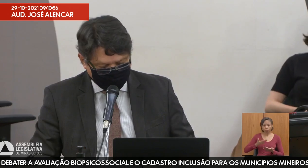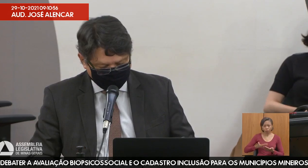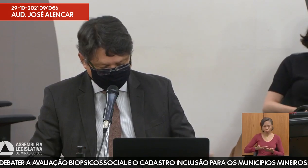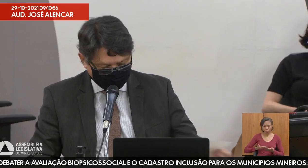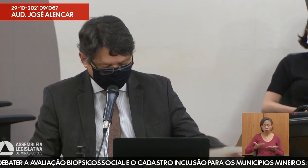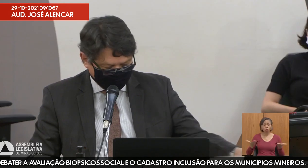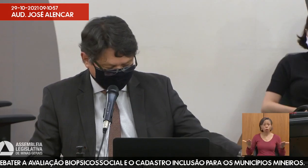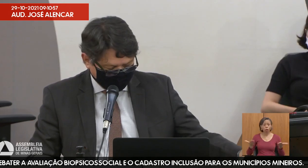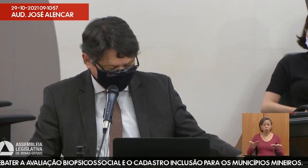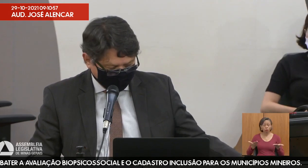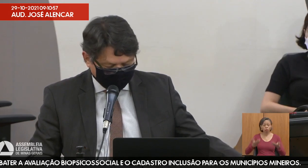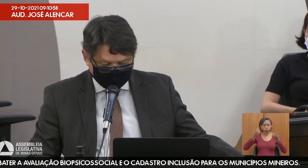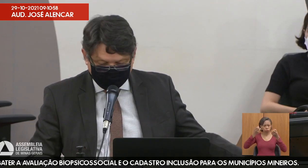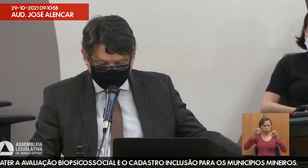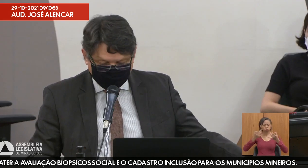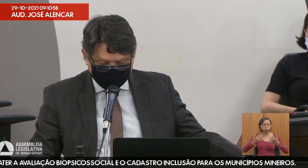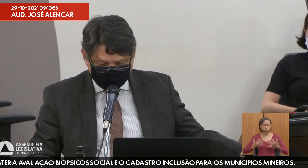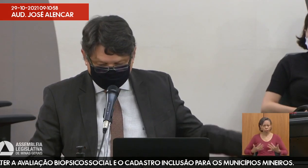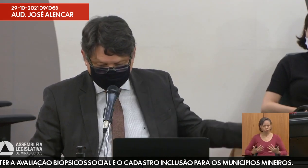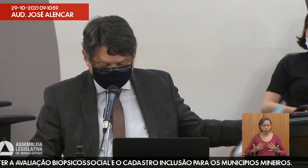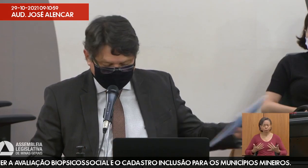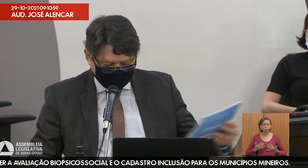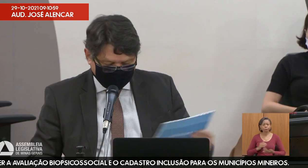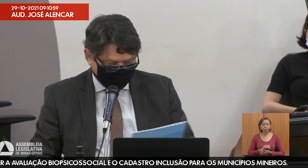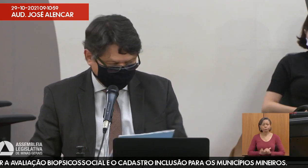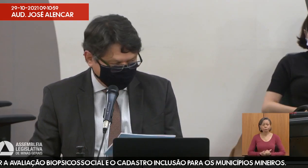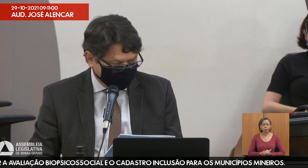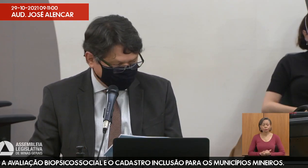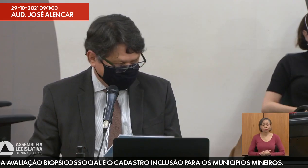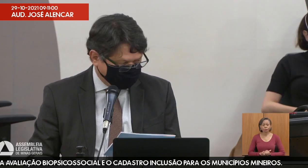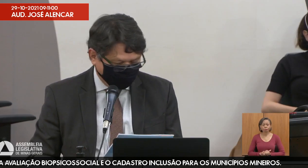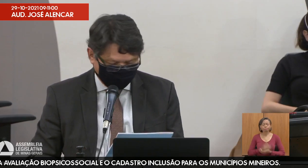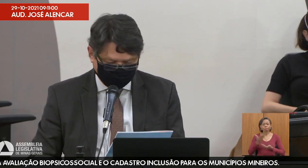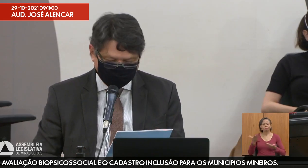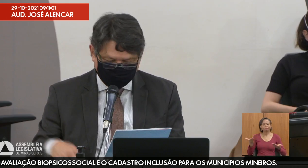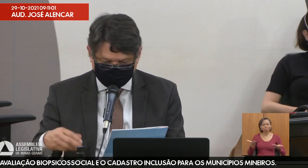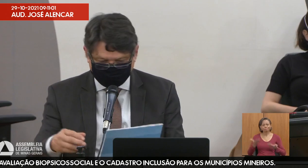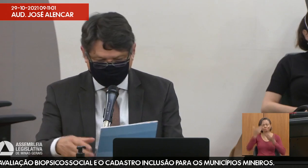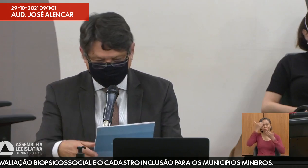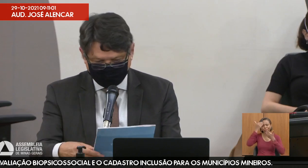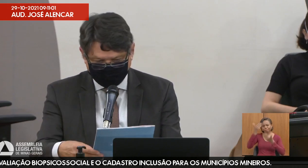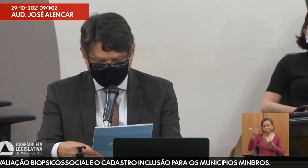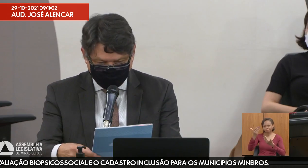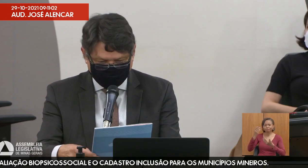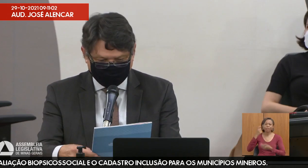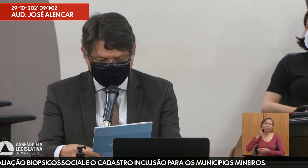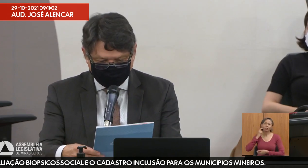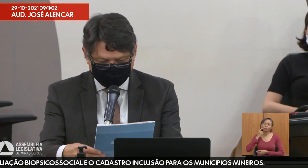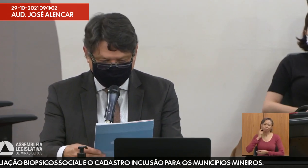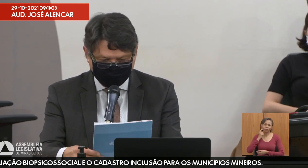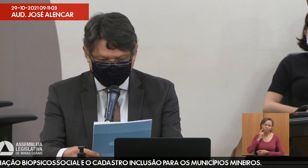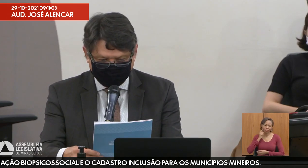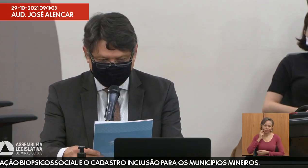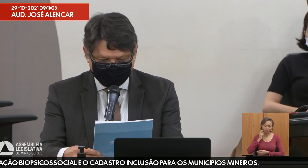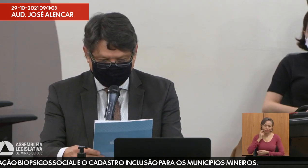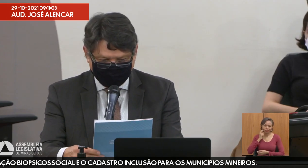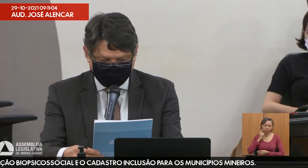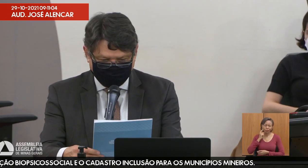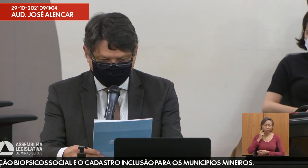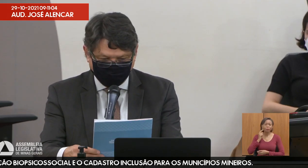iniciais. Desde já, agradecendo a Priscila pela entrega do